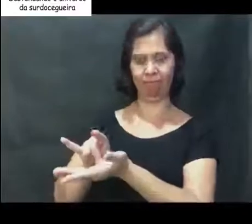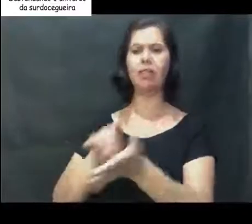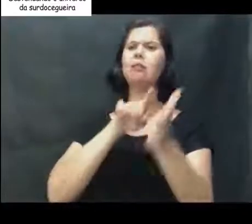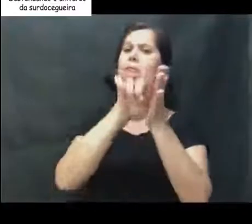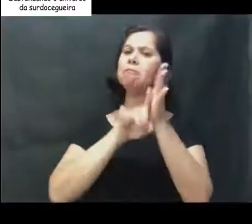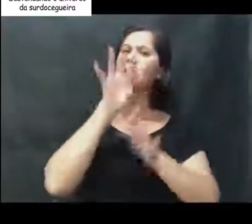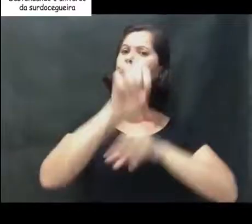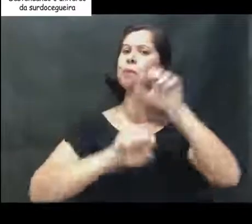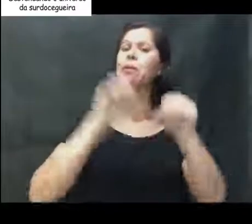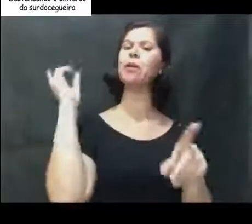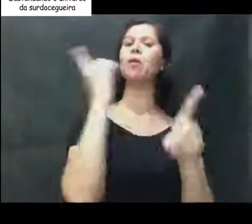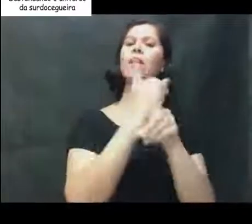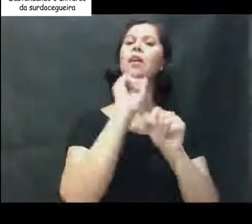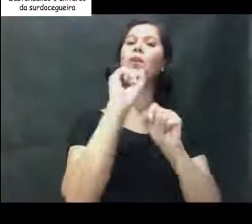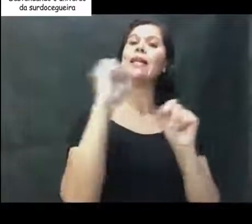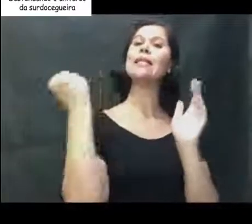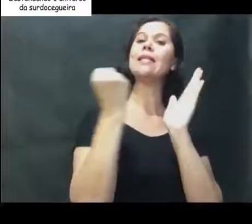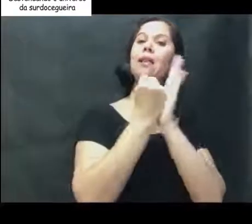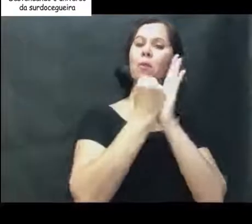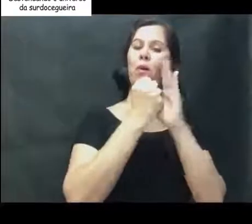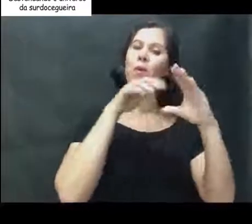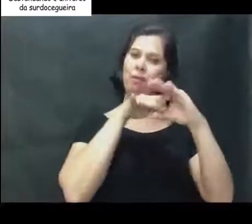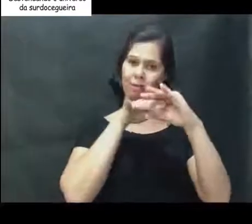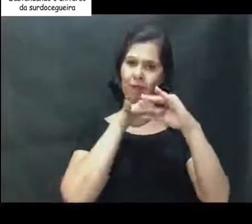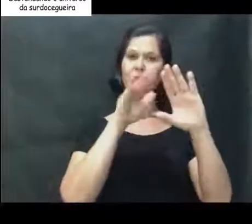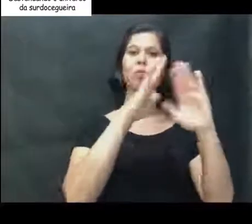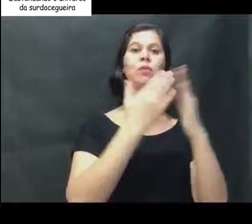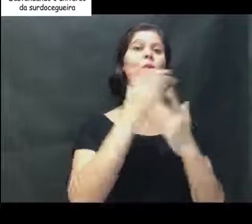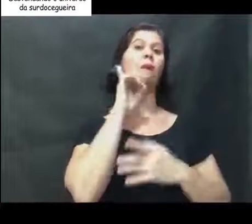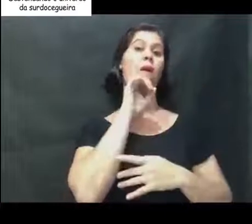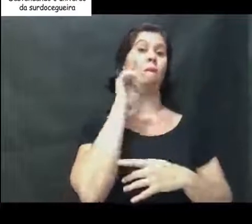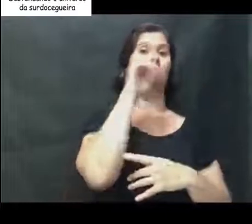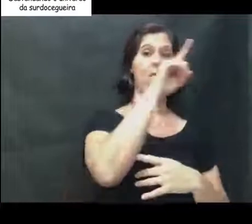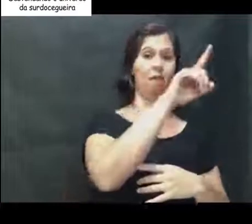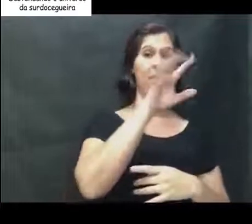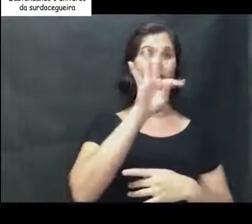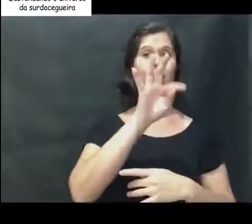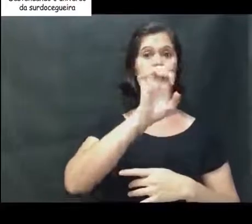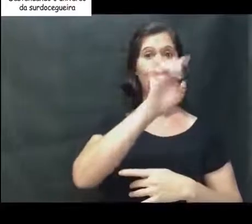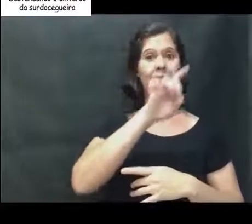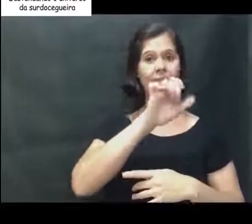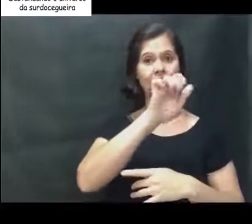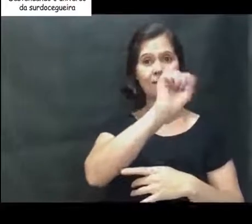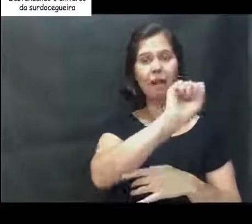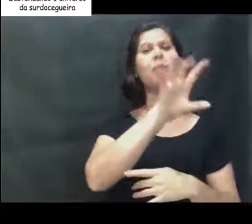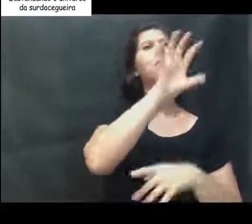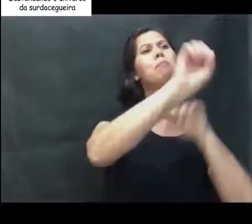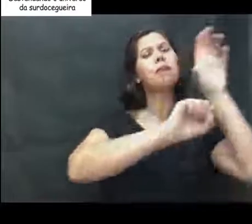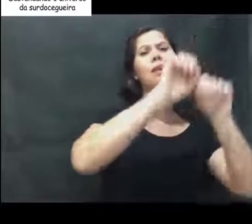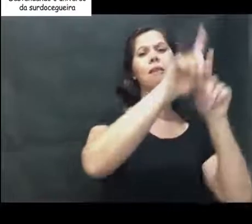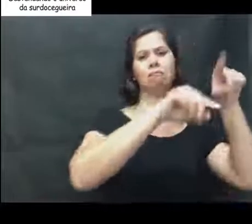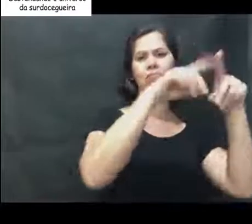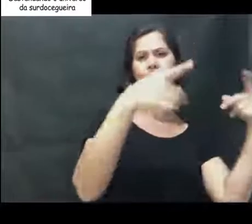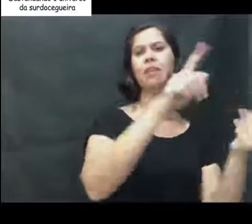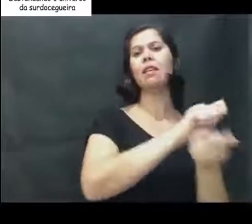encontrei os símbolos táteis de uma escola americana, que é a Escola do Texas para Cegos e Deficientes Visuais, e fiz uma